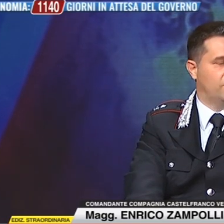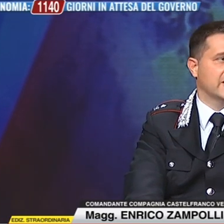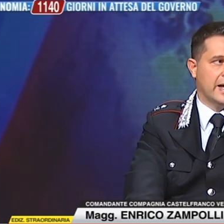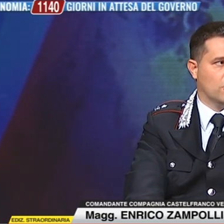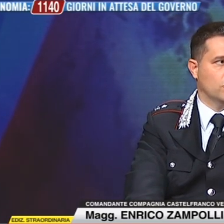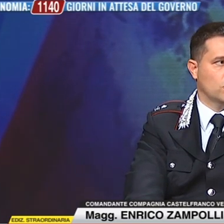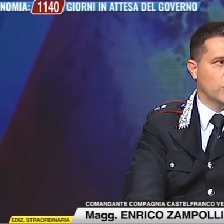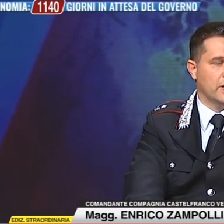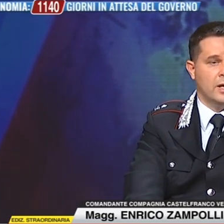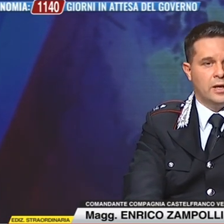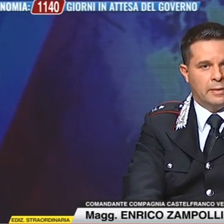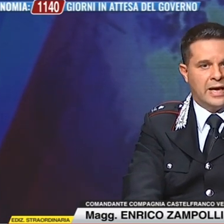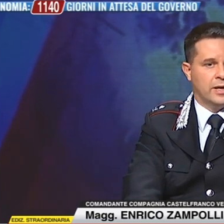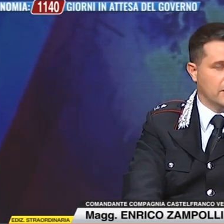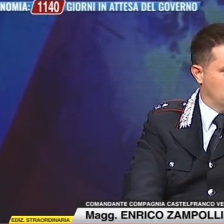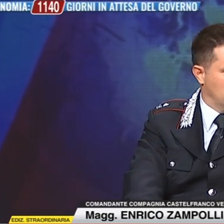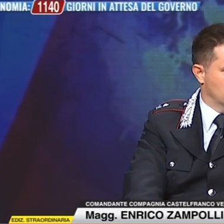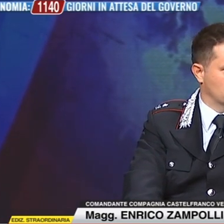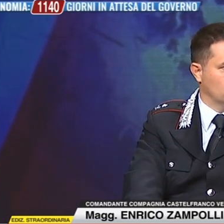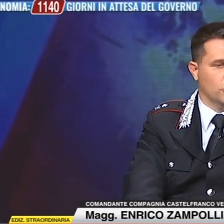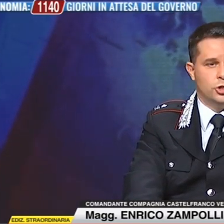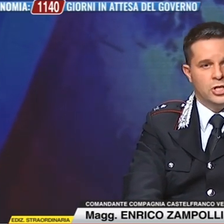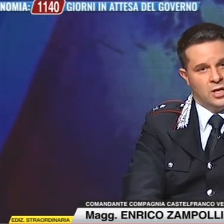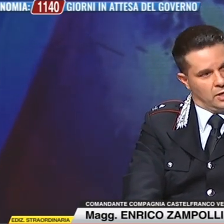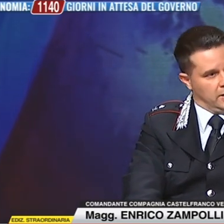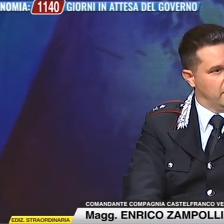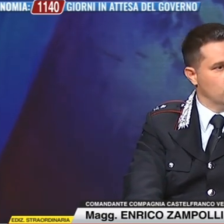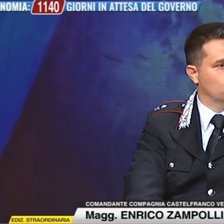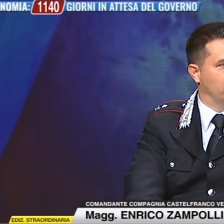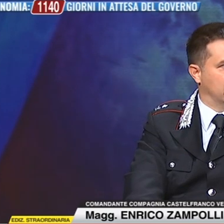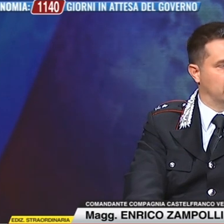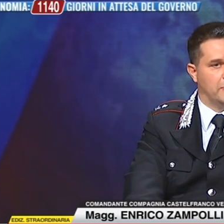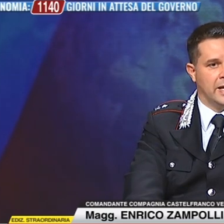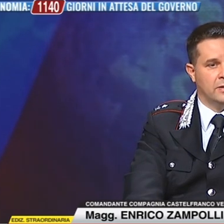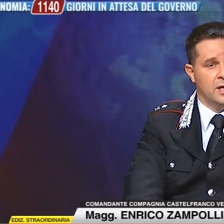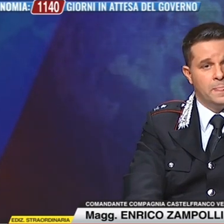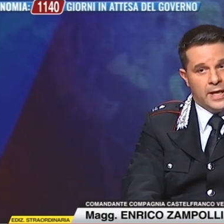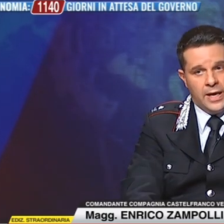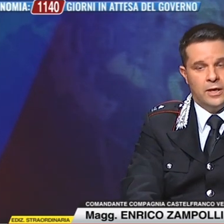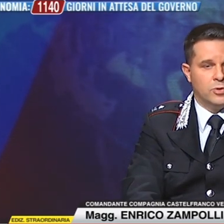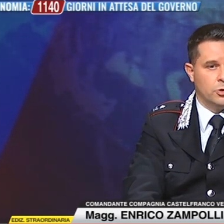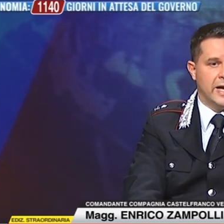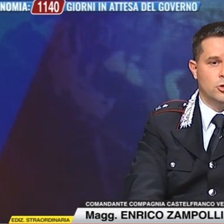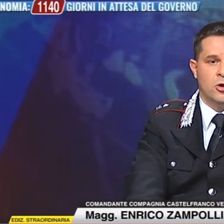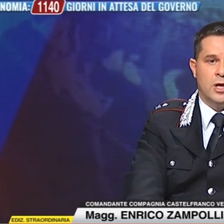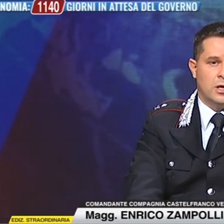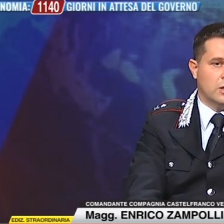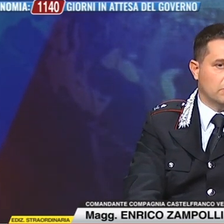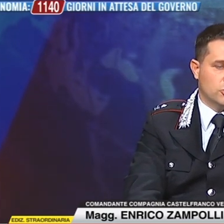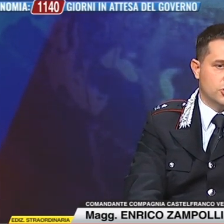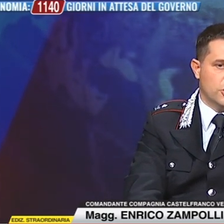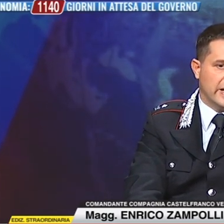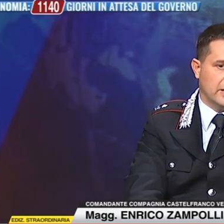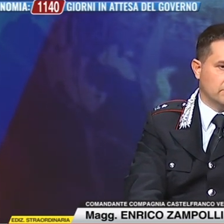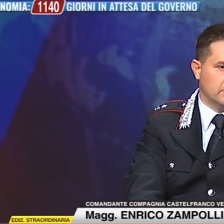ecco, diffidare comunque, chiamare il 112, chiedere aiuto magari a dei parenti, e in questo caso